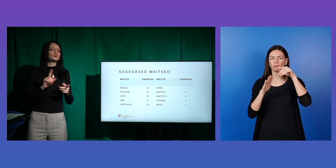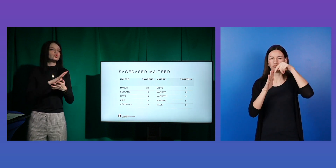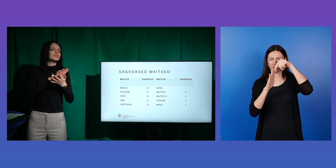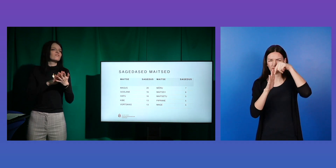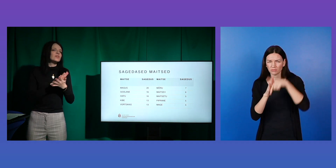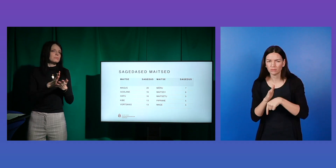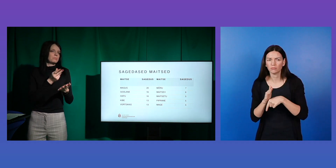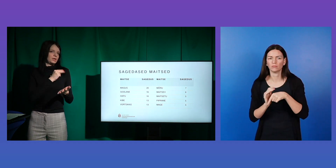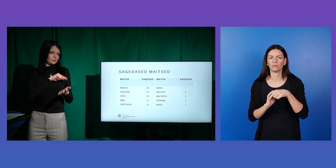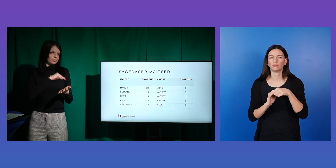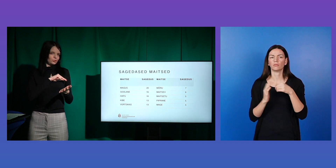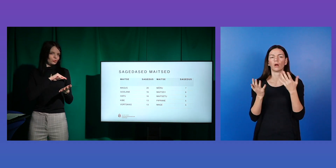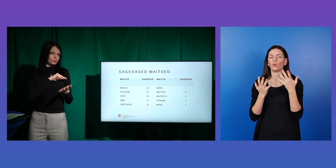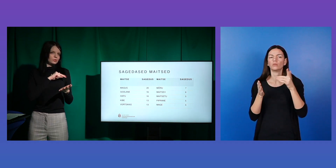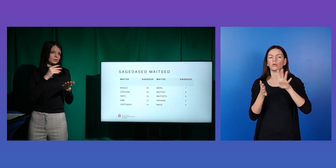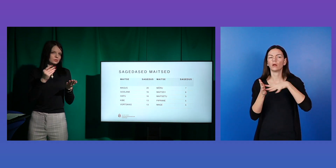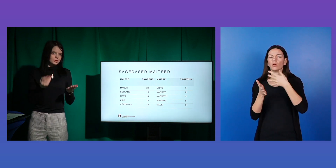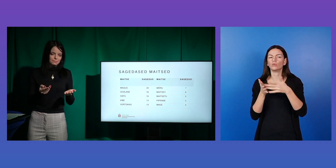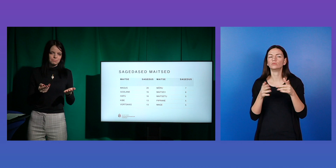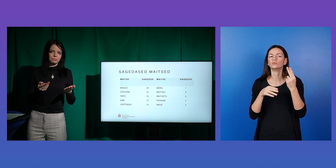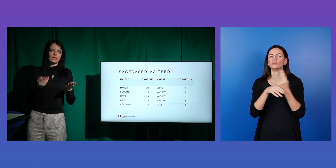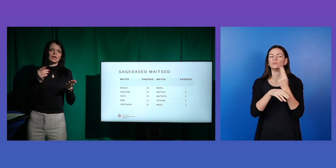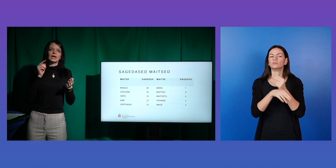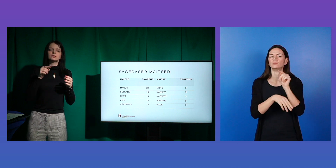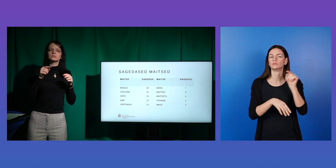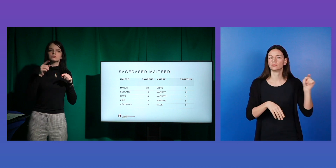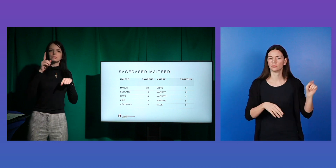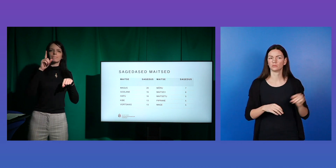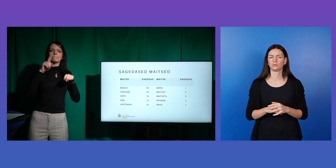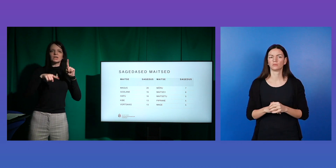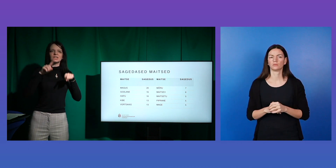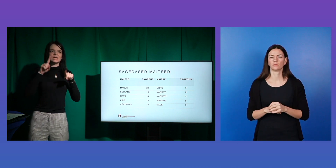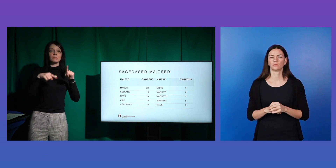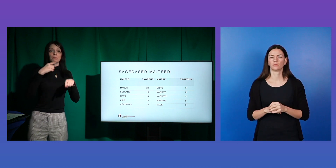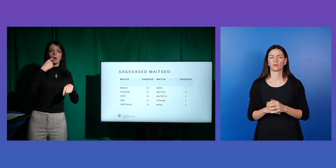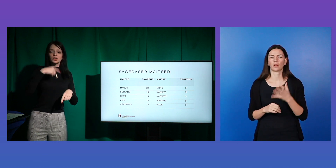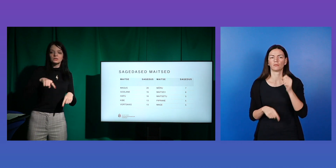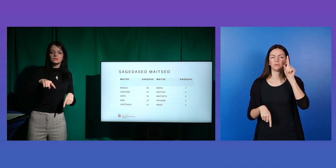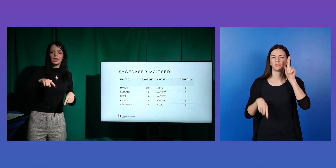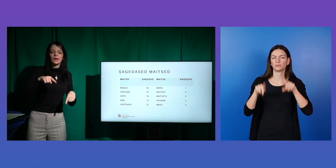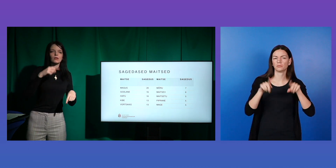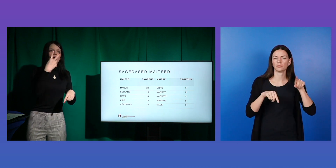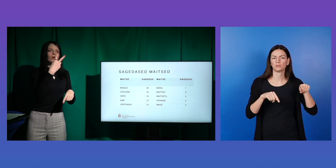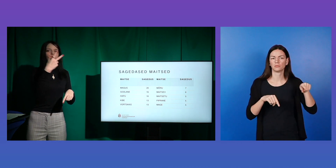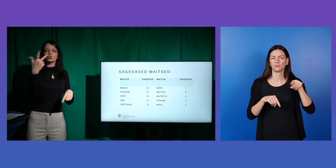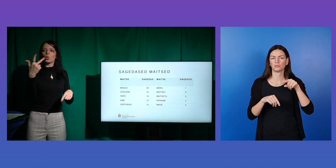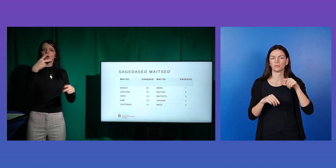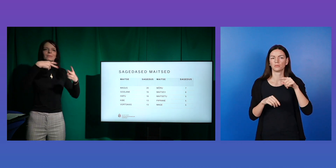Edasi ma seletan täpselt, milliseid viipeid siis kasutati.